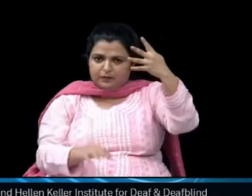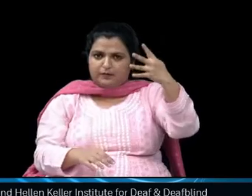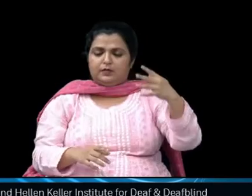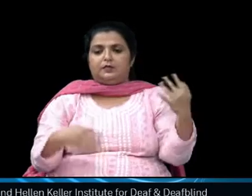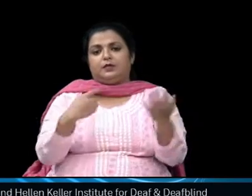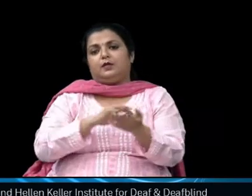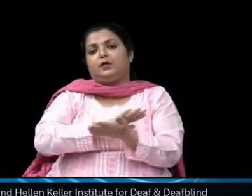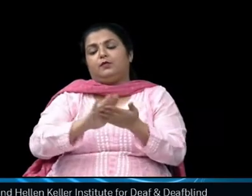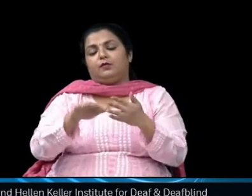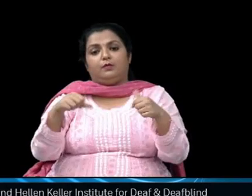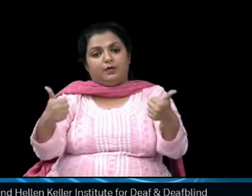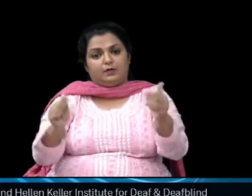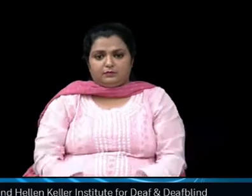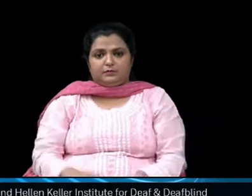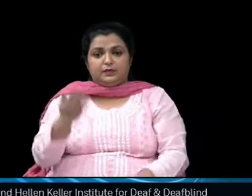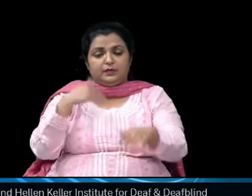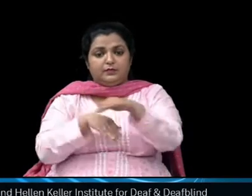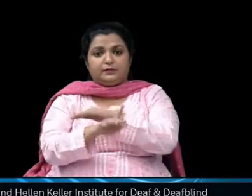दों प्रहें वर्षा नौकोटी